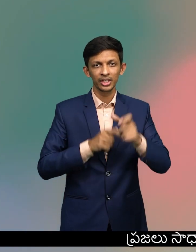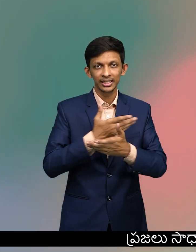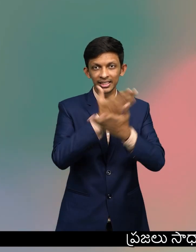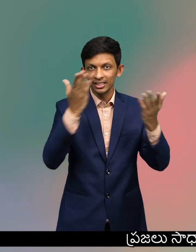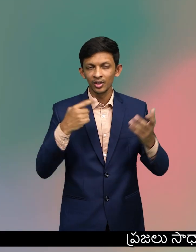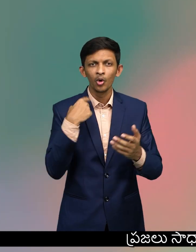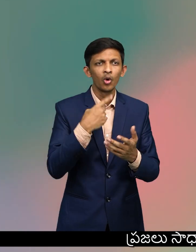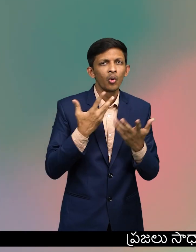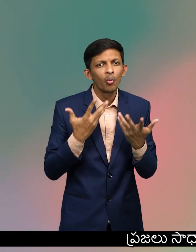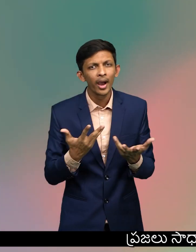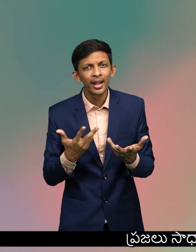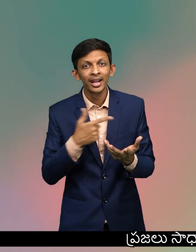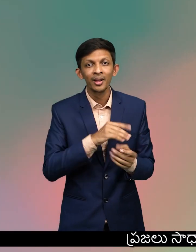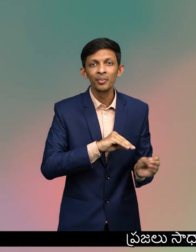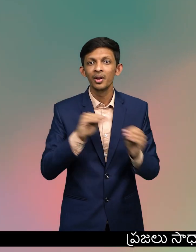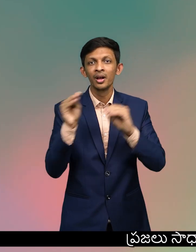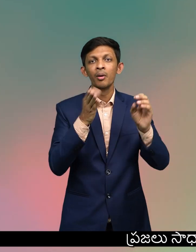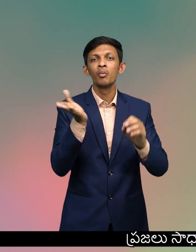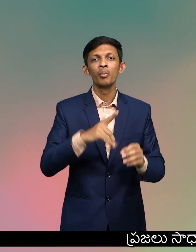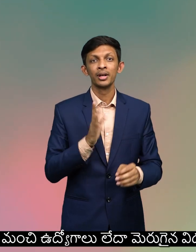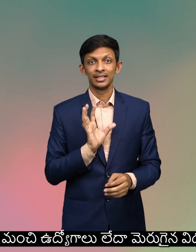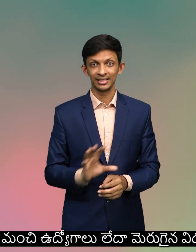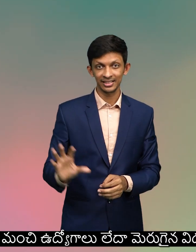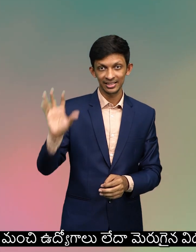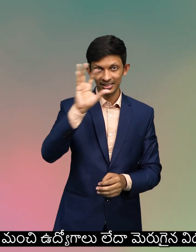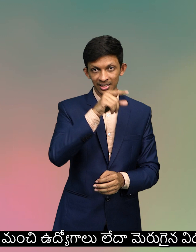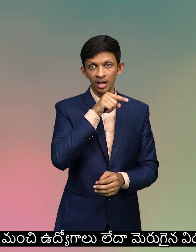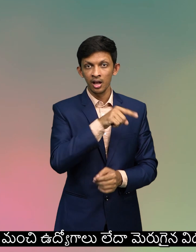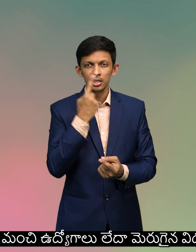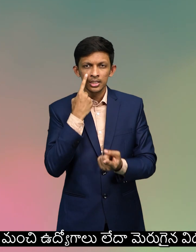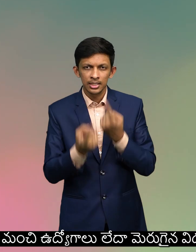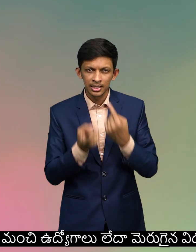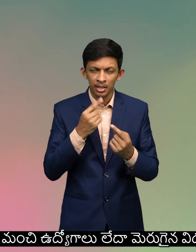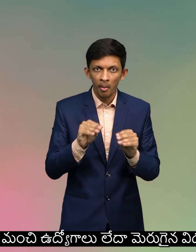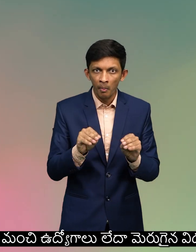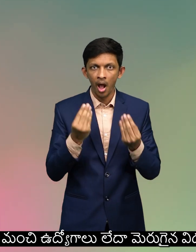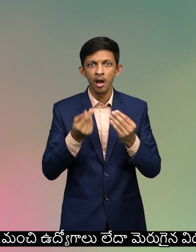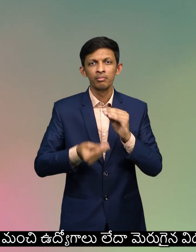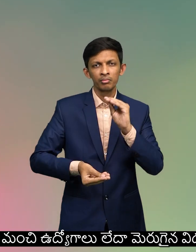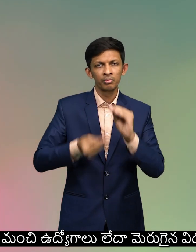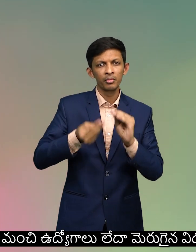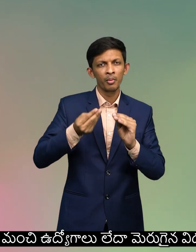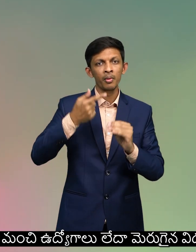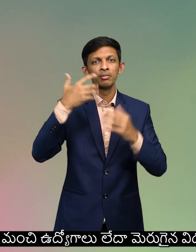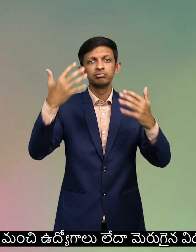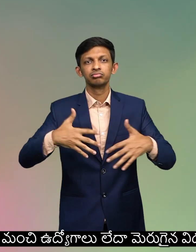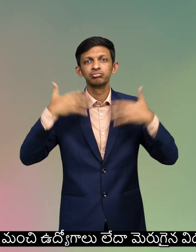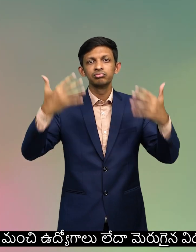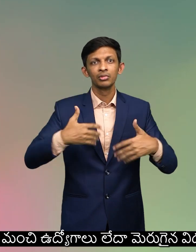ప్రజలు సాధారణంగా మంచి ఆదాయం, మంచి ఉద్యోగాలు లేదా మెరుగైన విద్య కోసం ఒక దేశం నుండి